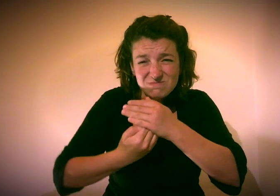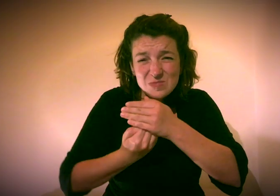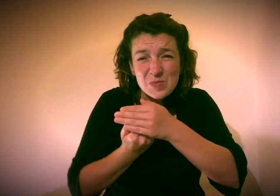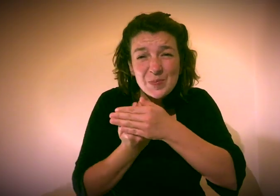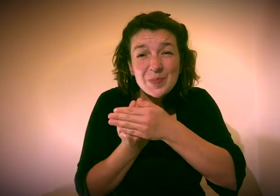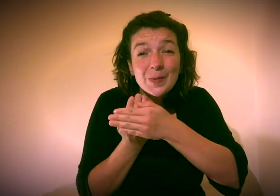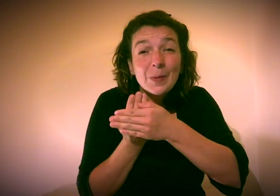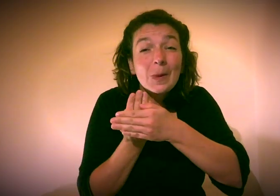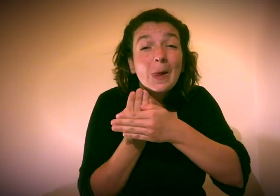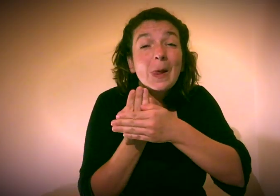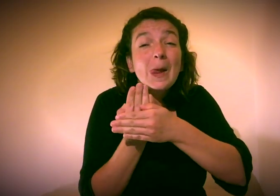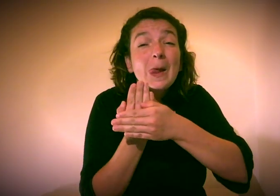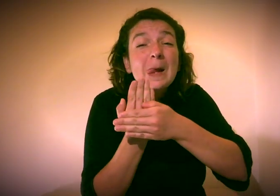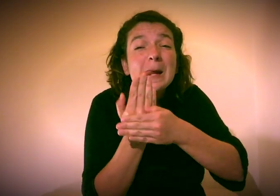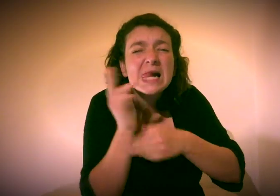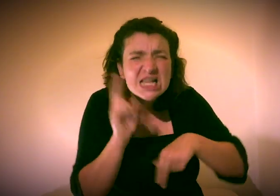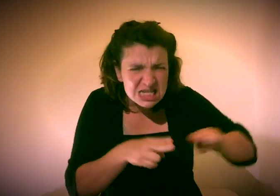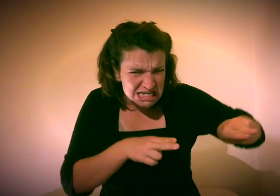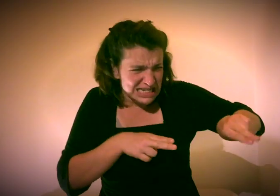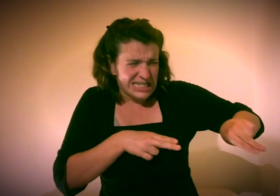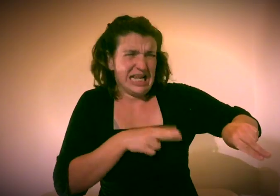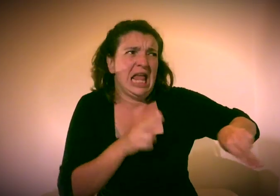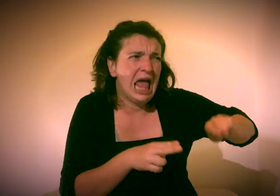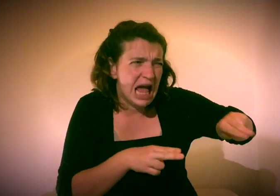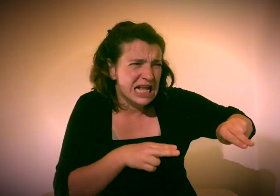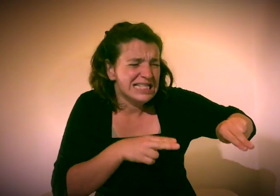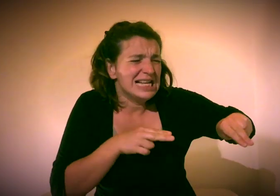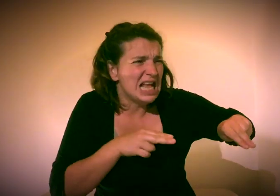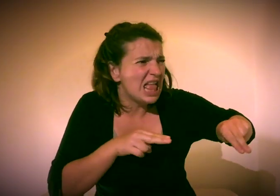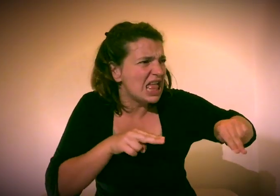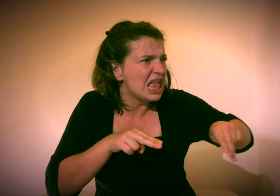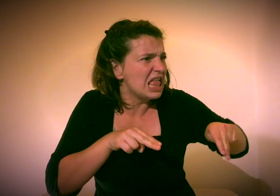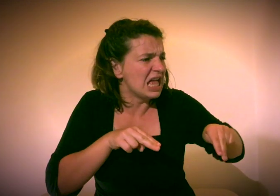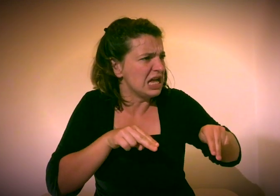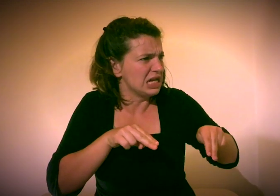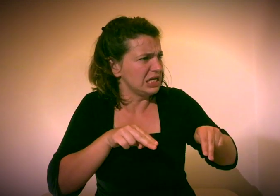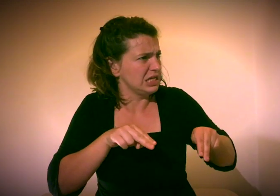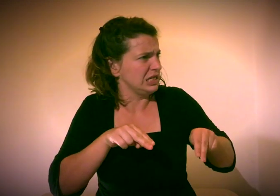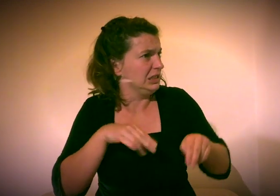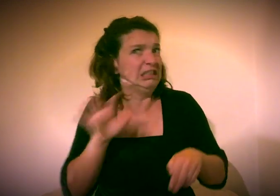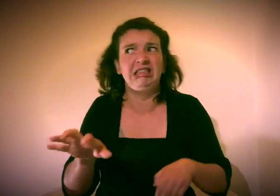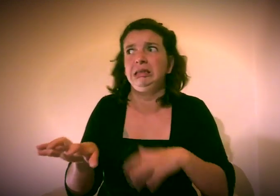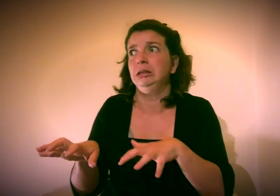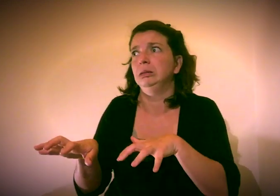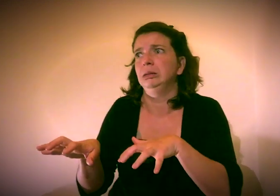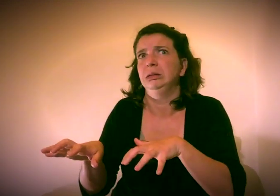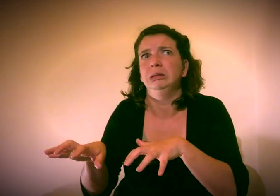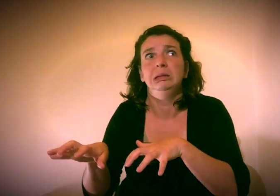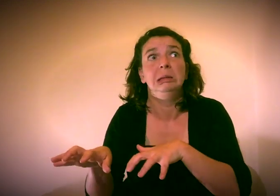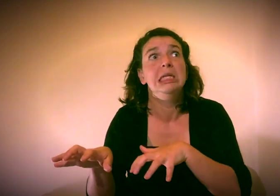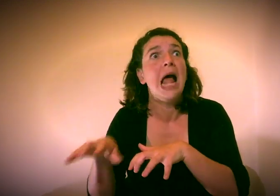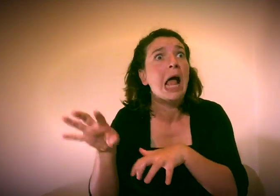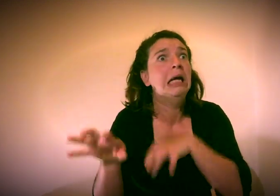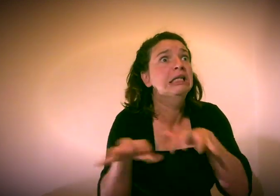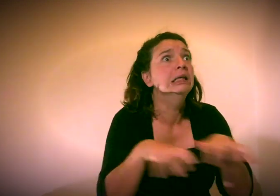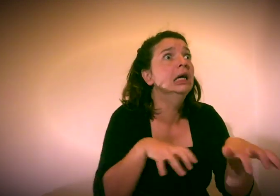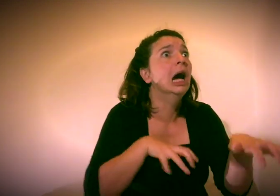Au petit matin, pourtant, Chien Bleu sentit la panthère reculer sous ses coups, éviter la bataille.